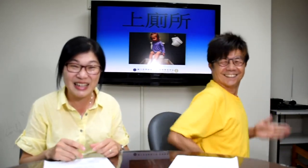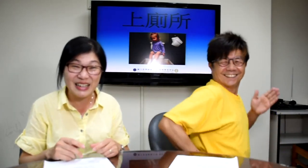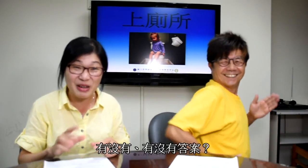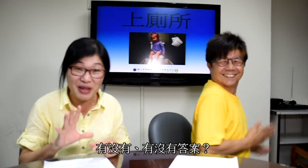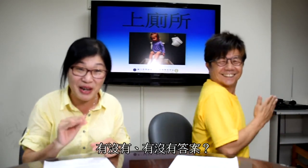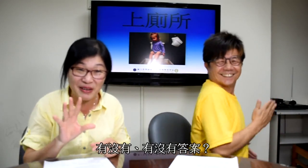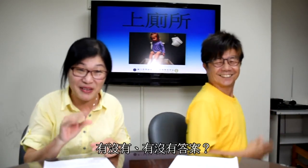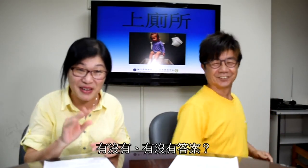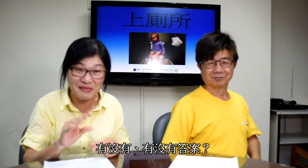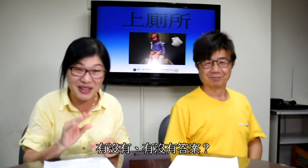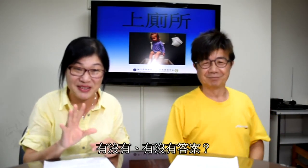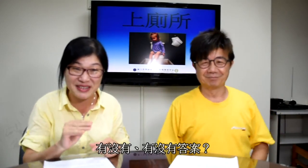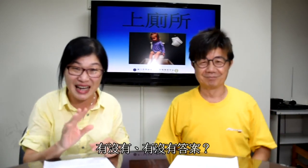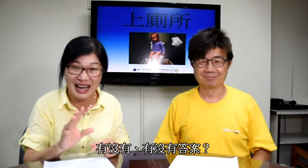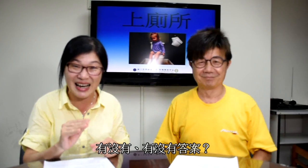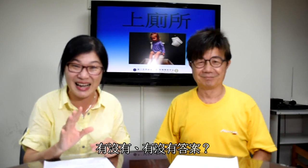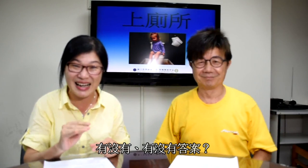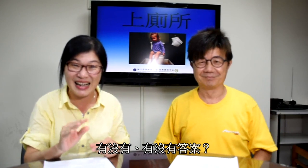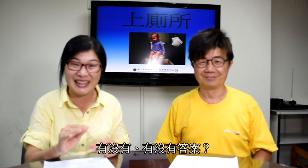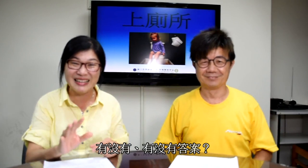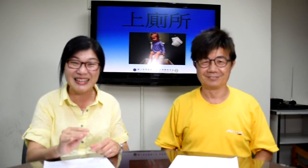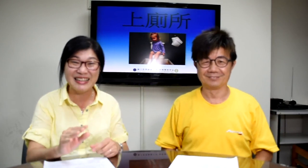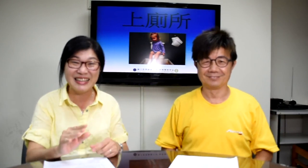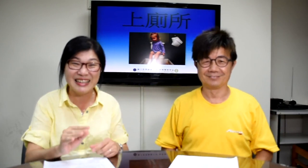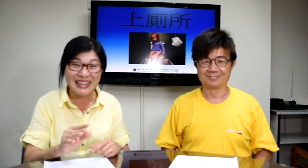有没有？有没有答案？